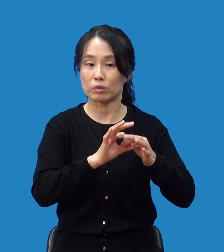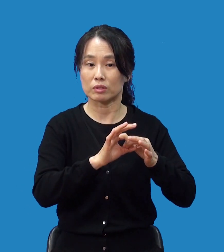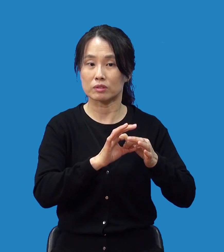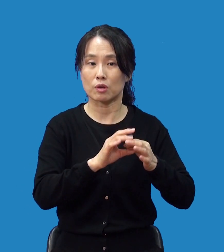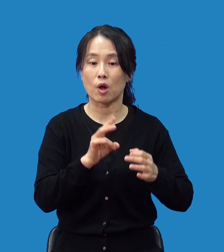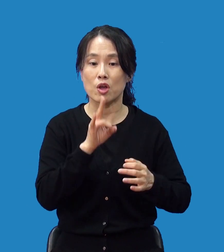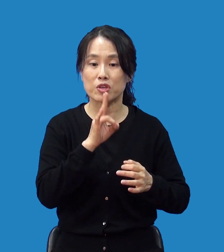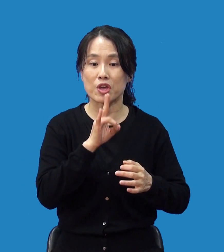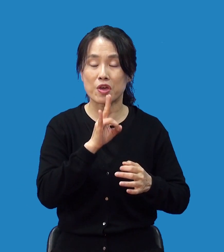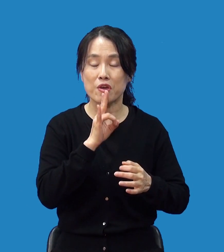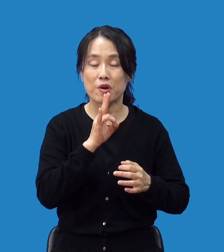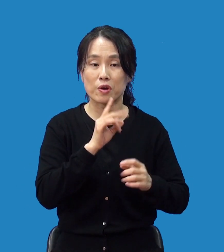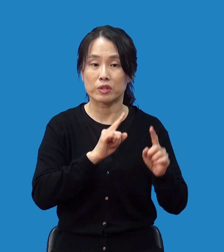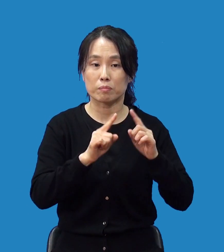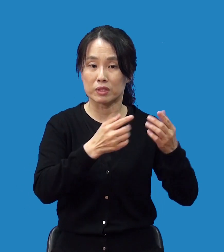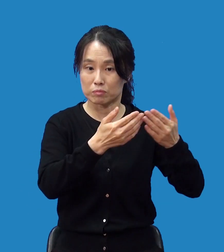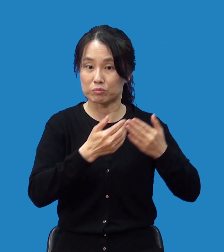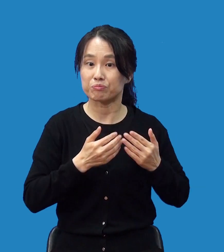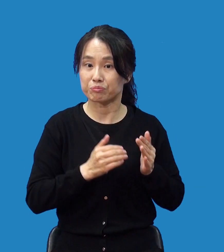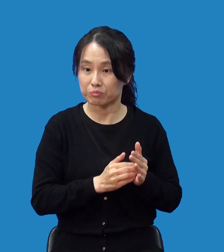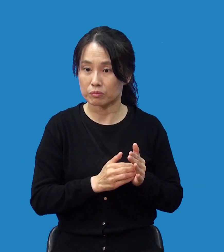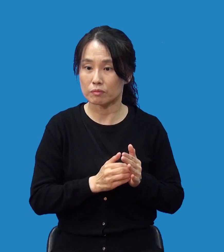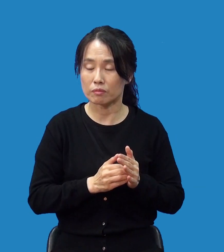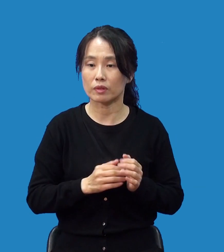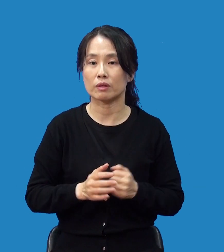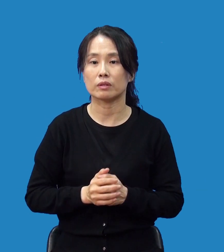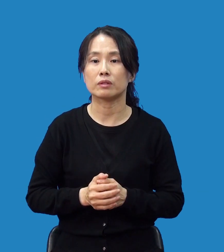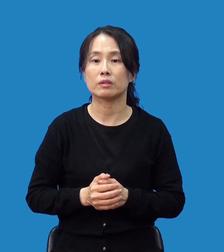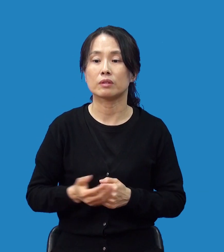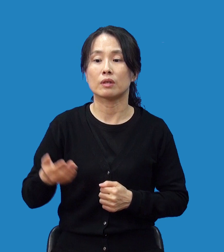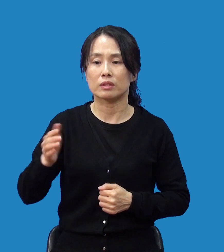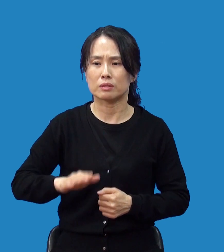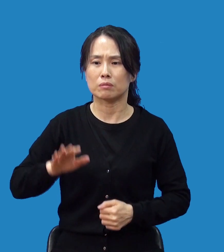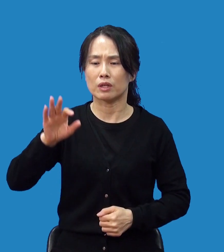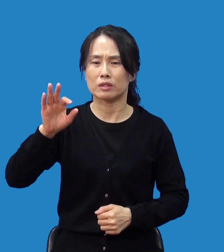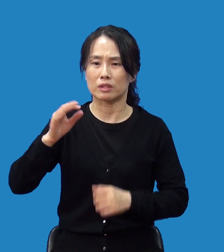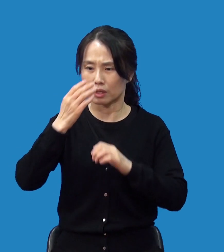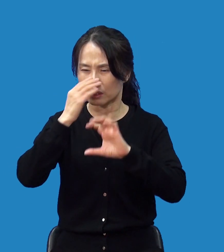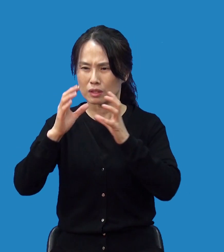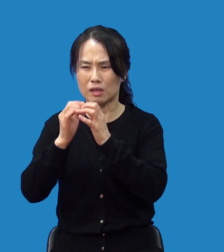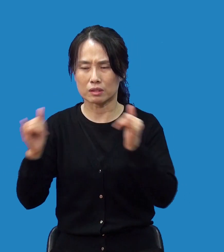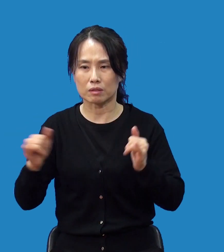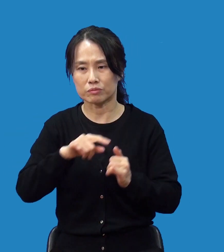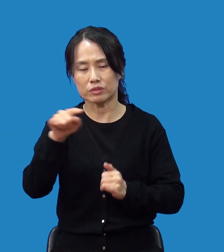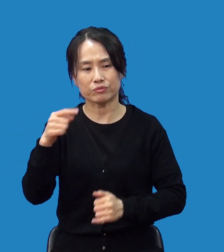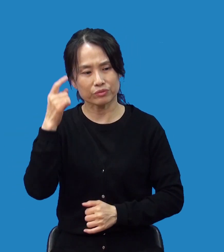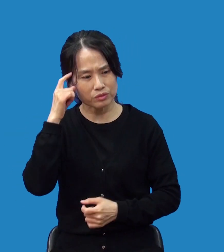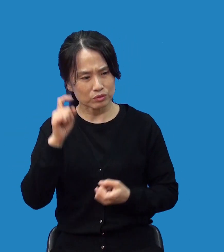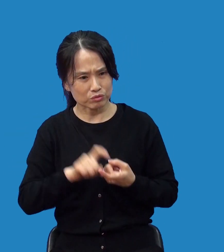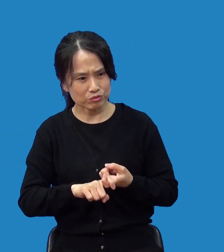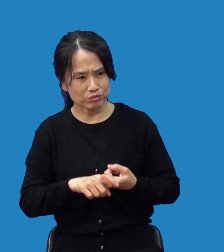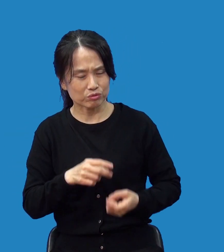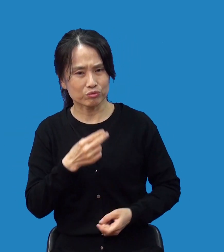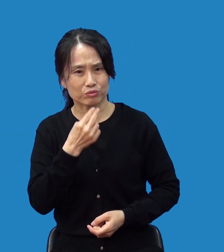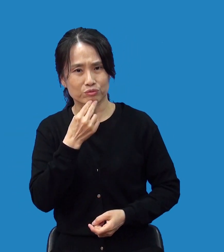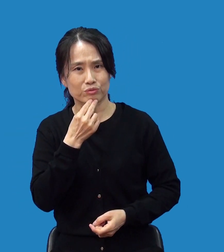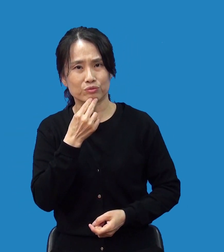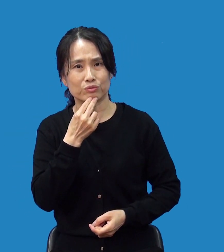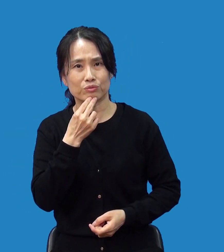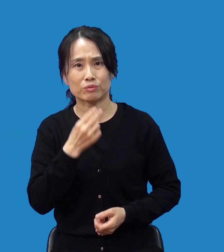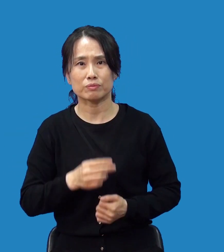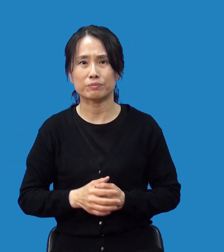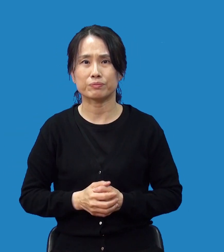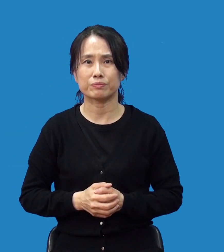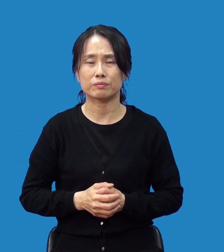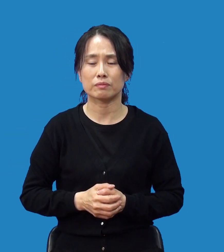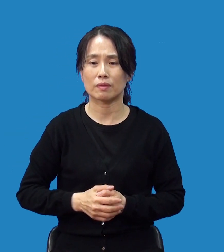예언에 유다 사람들은 무관심했습니다. 이러니 그들이 이사야